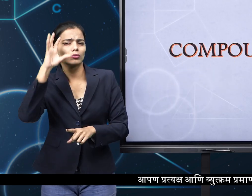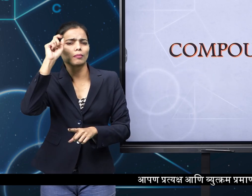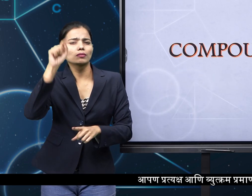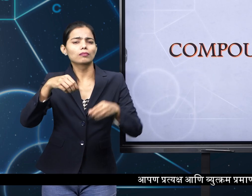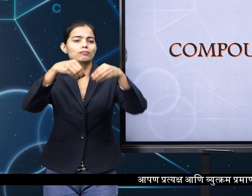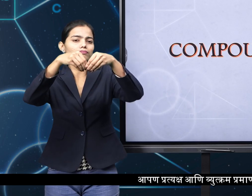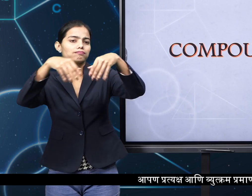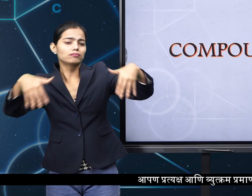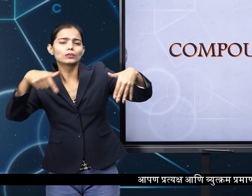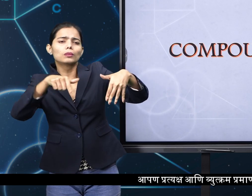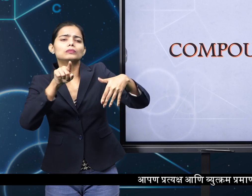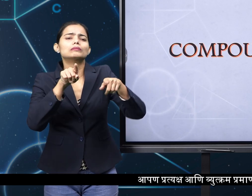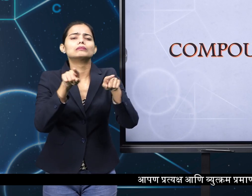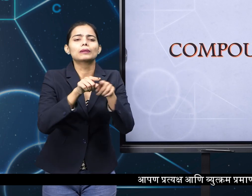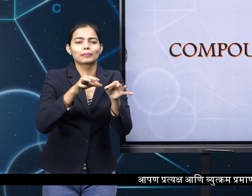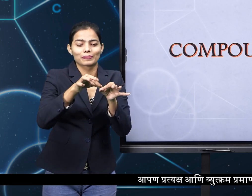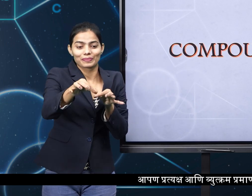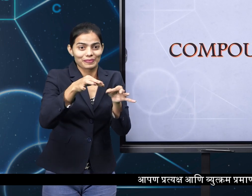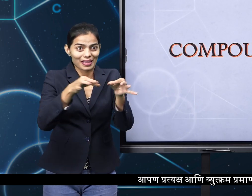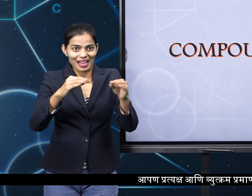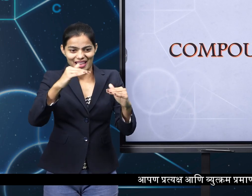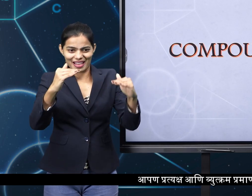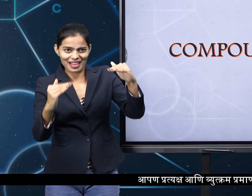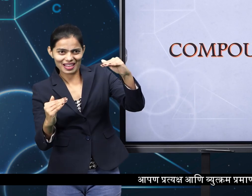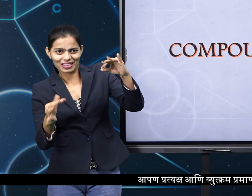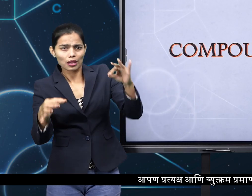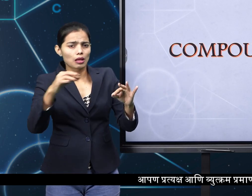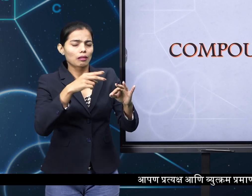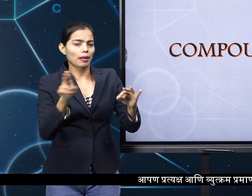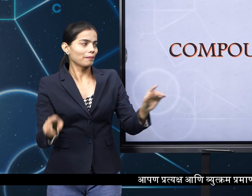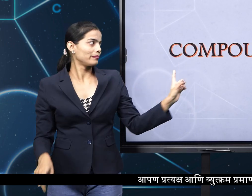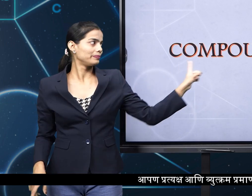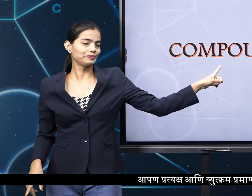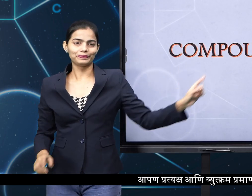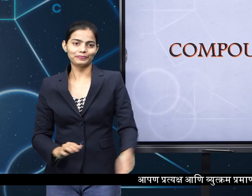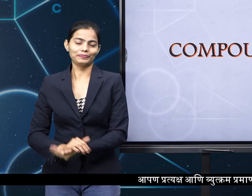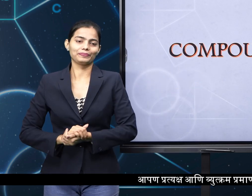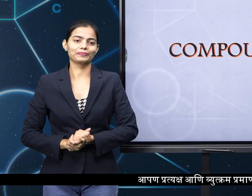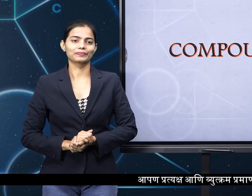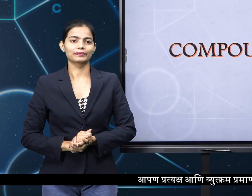आपण प्रत्यक्ष आणि व्युत्पन्न प्रमाणांच्या संकल्पना आठवूया.